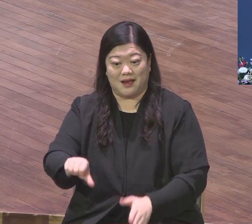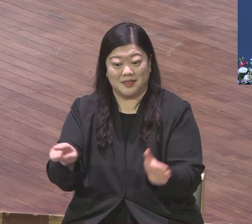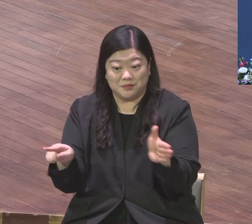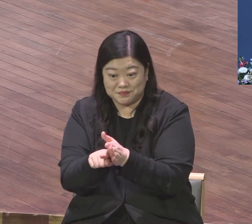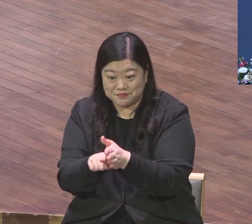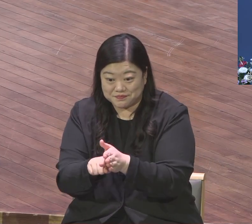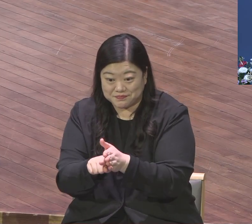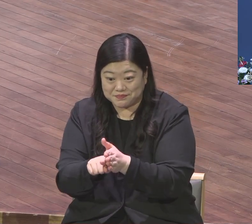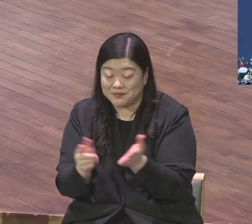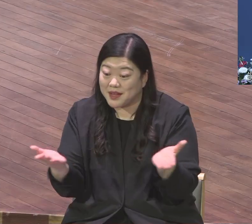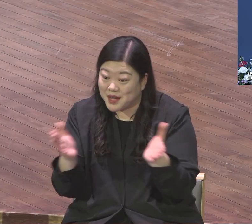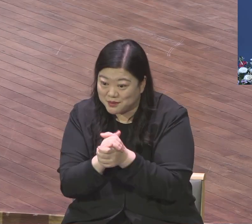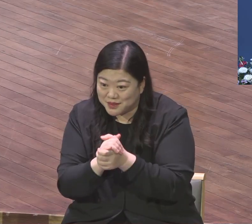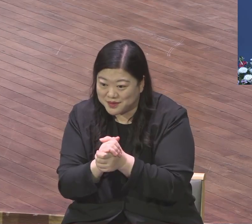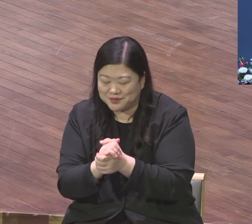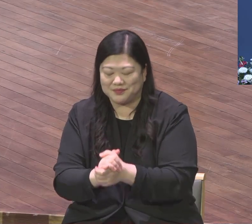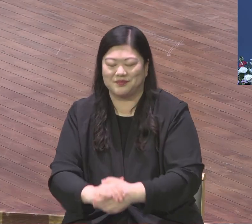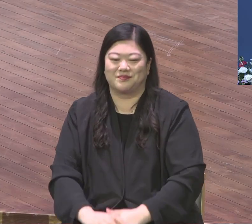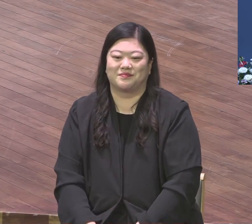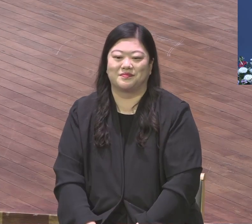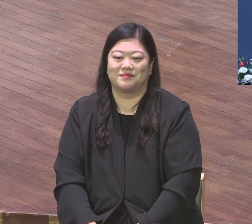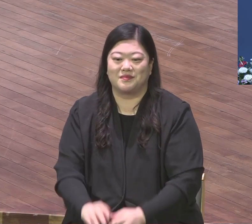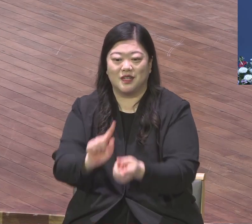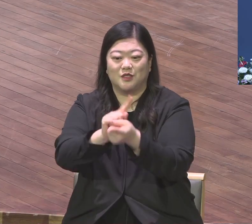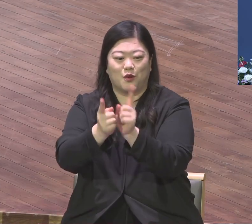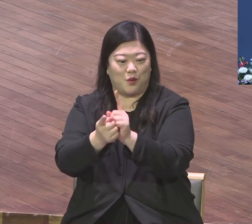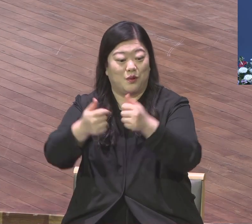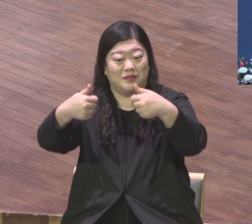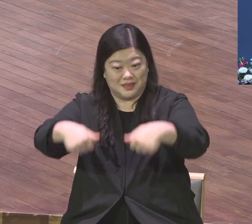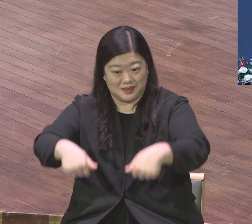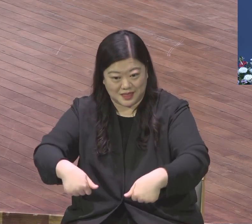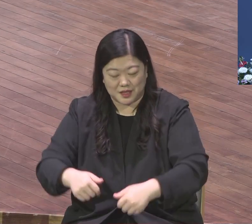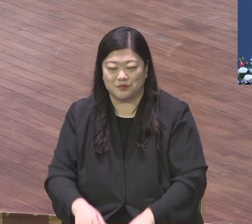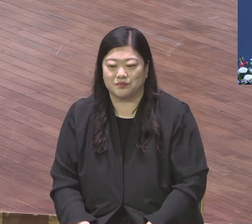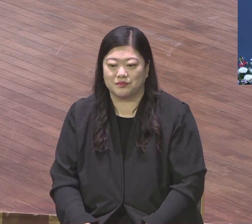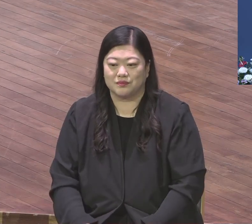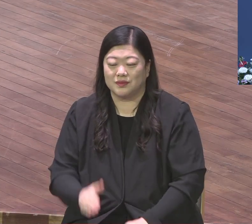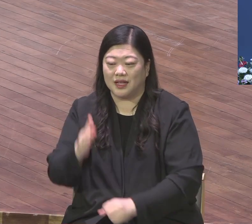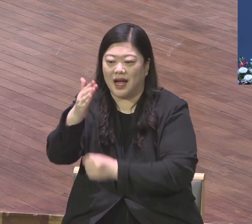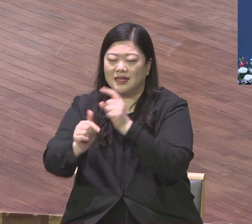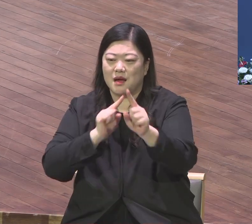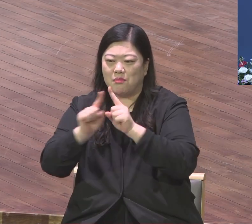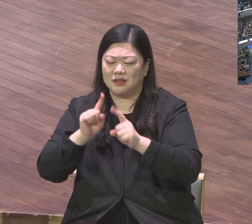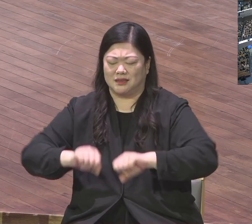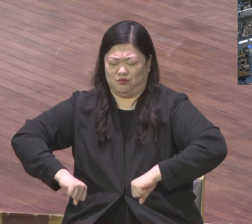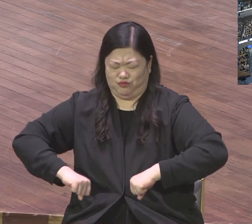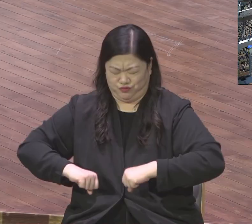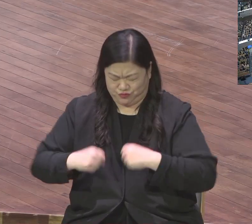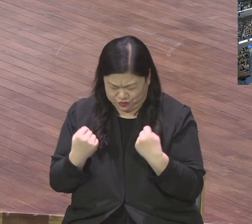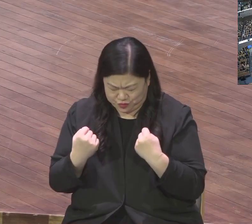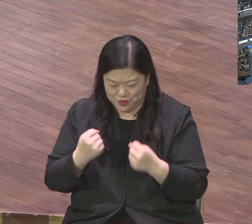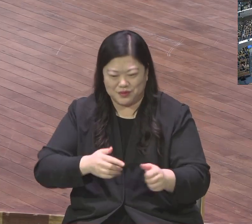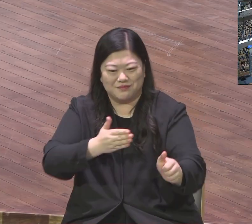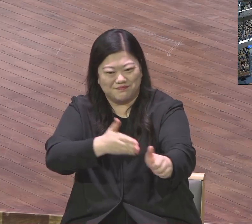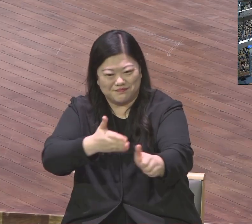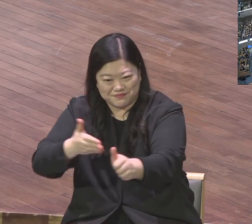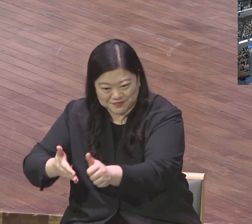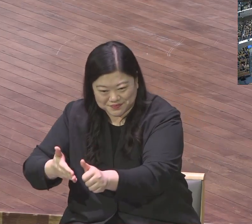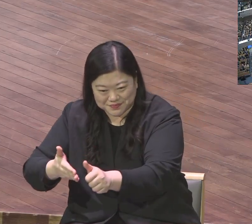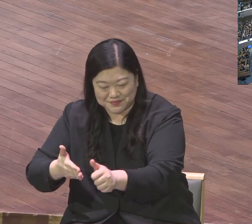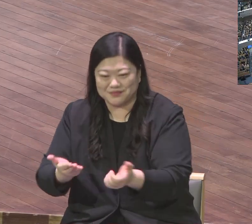아들이십니다. 아멘. 서로 인사합시다. 말씀에 순종하는 한 해가 됩시다.